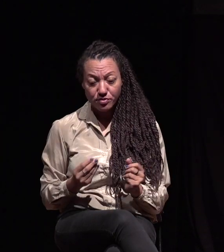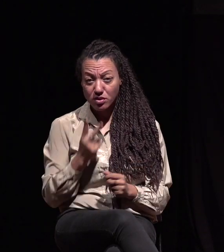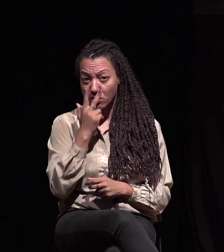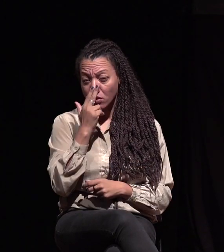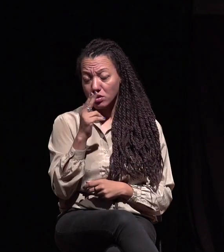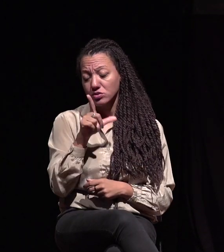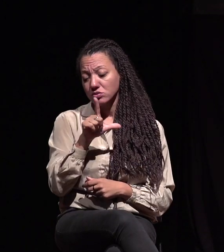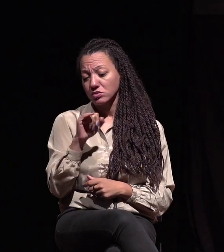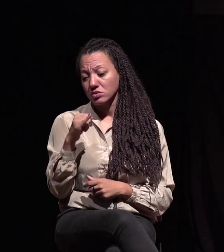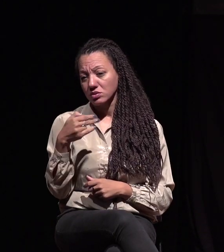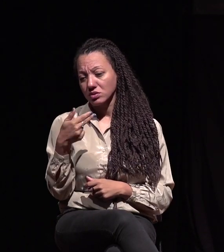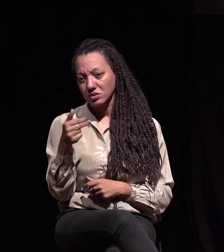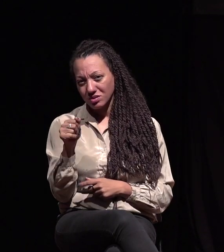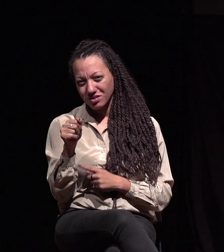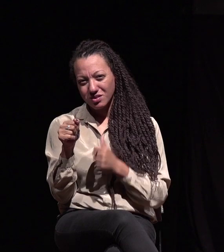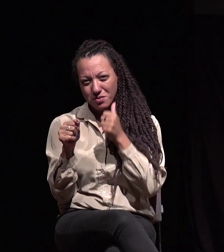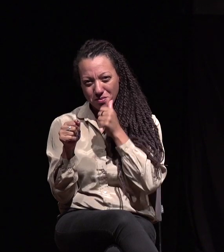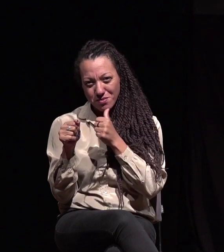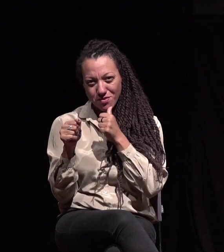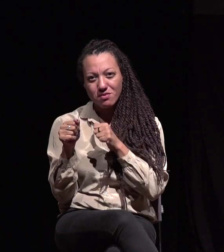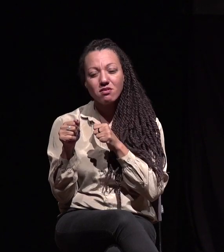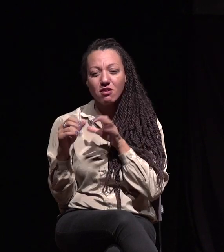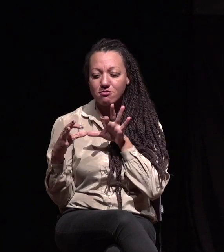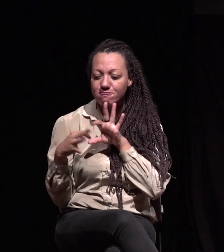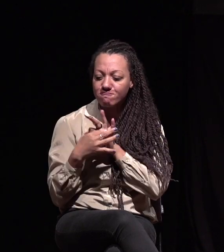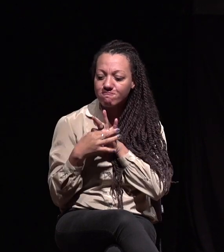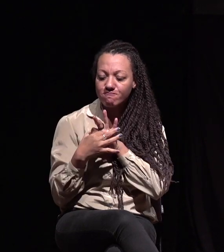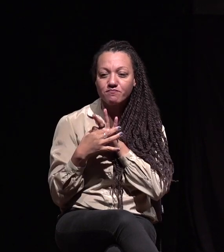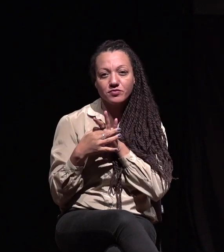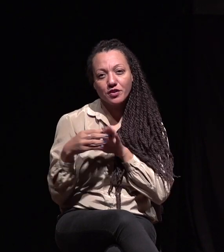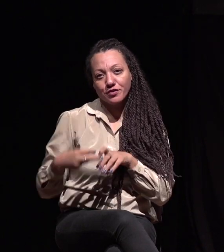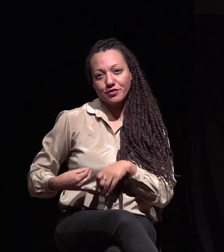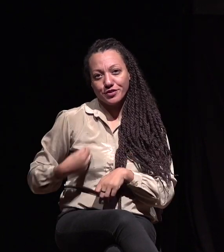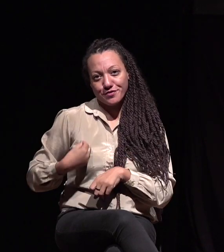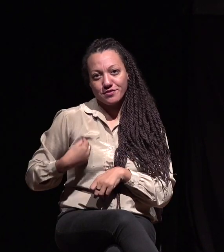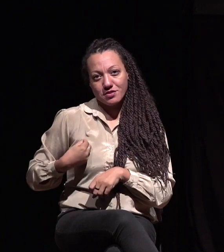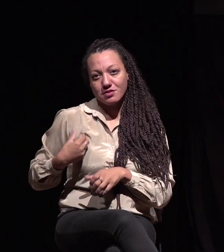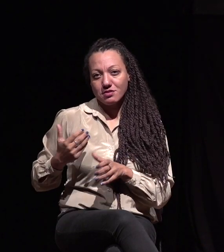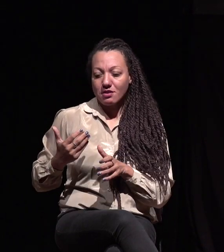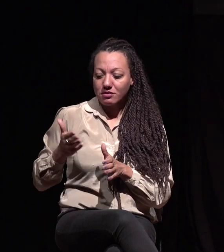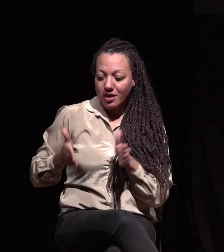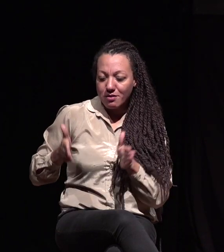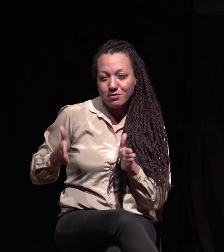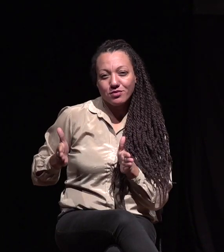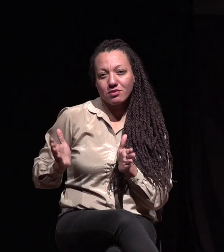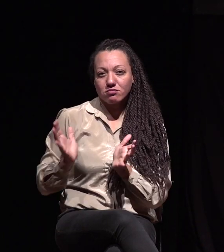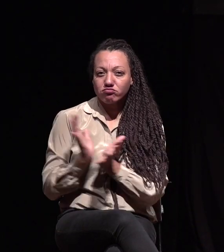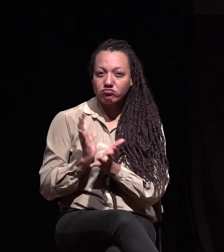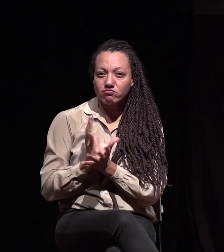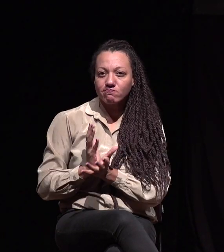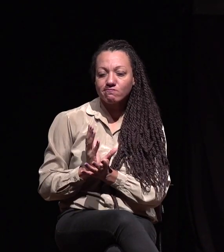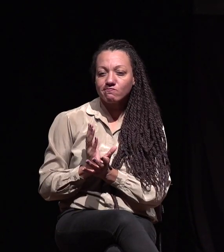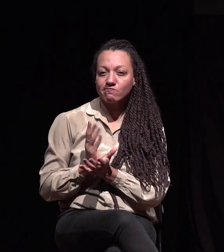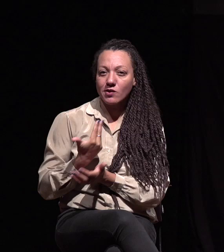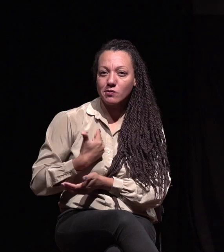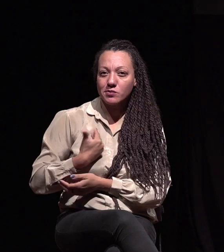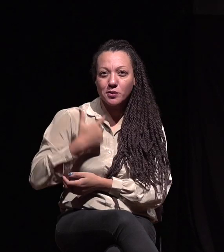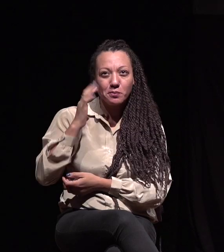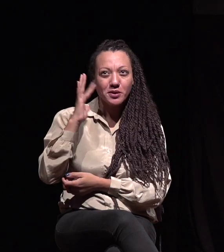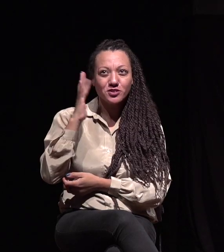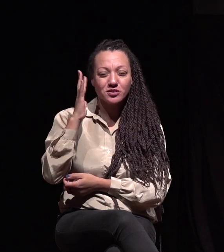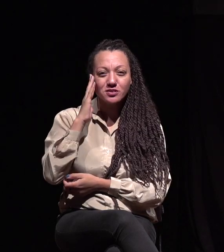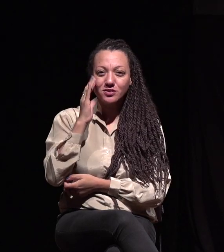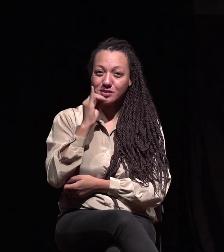como atuante nesse corpo, nesse caldo, né, com amigos e colegas, pensando o país lá na